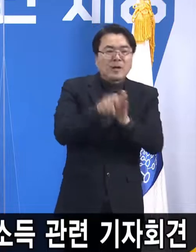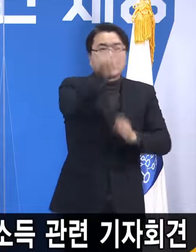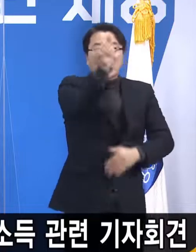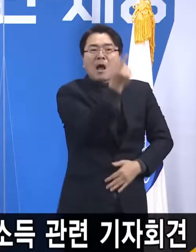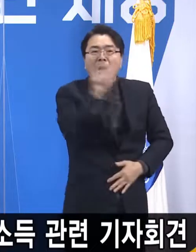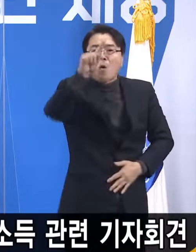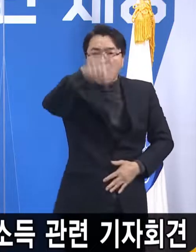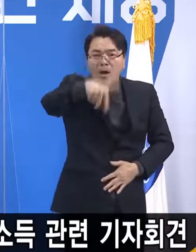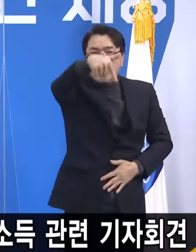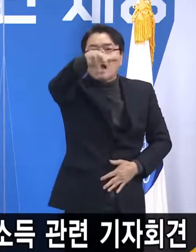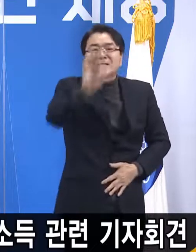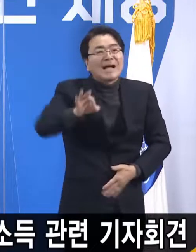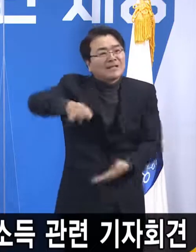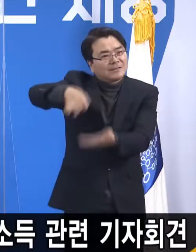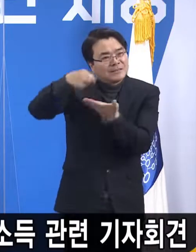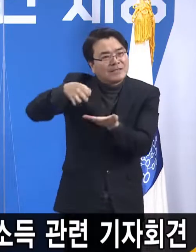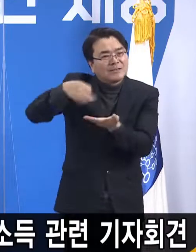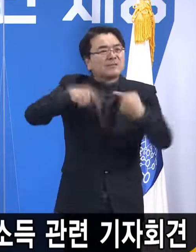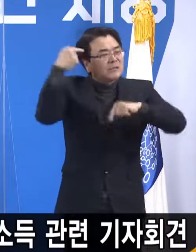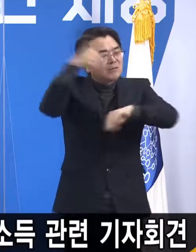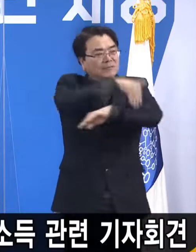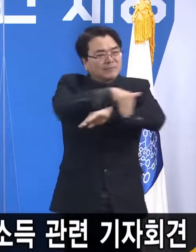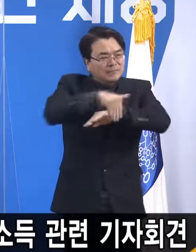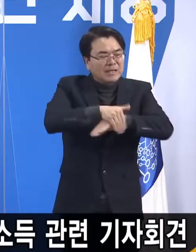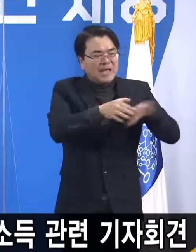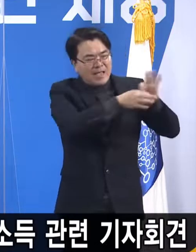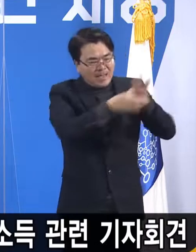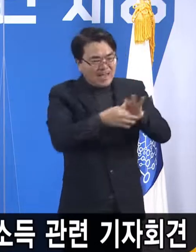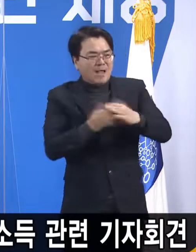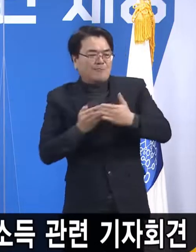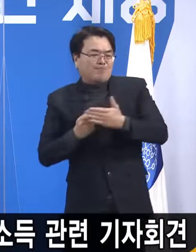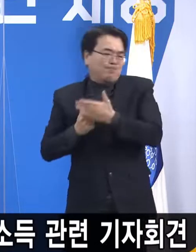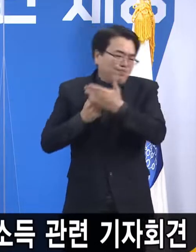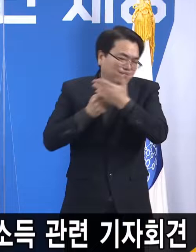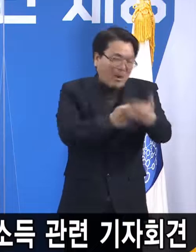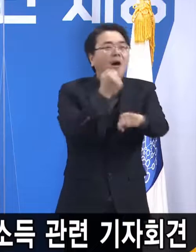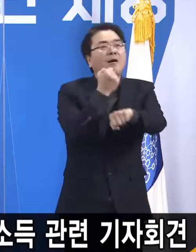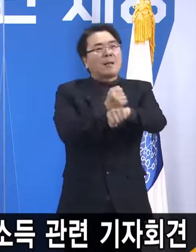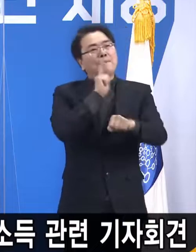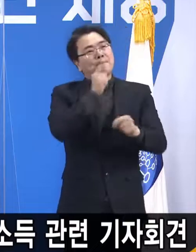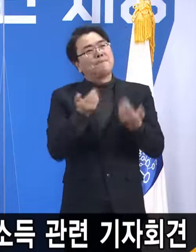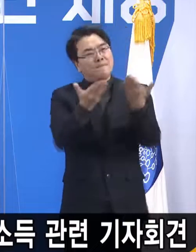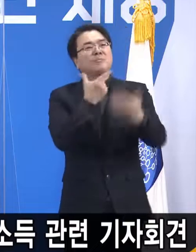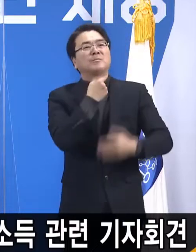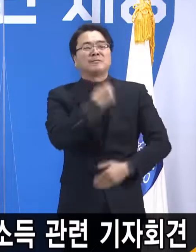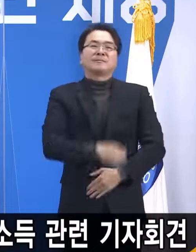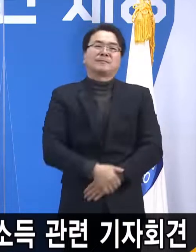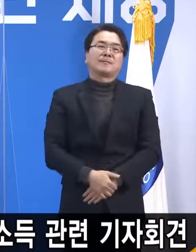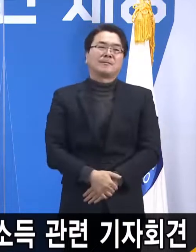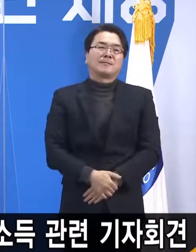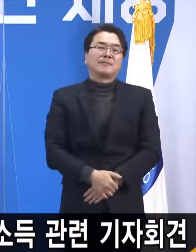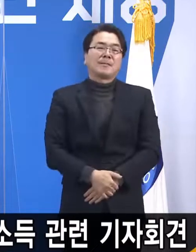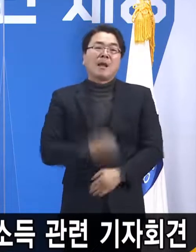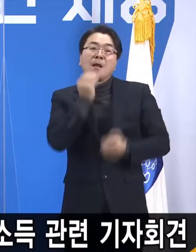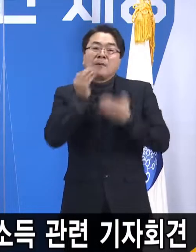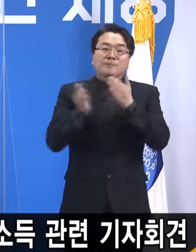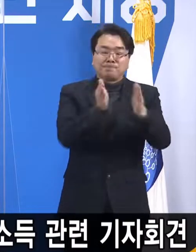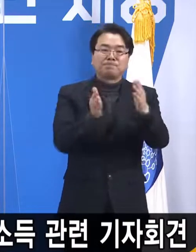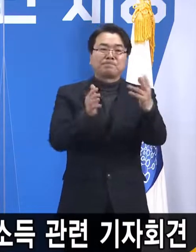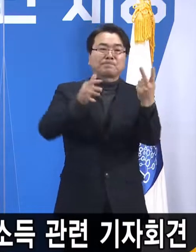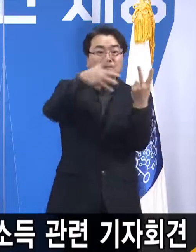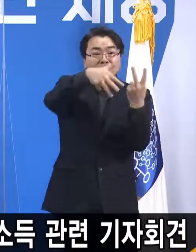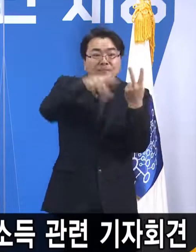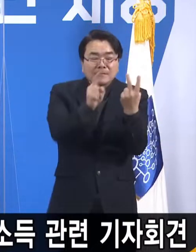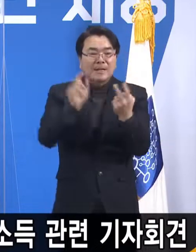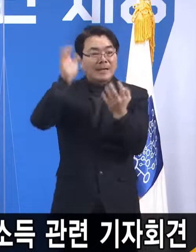재정 정책을 계속 진행해야 된다라는 말씀을 다시 한번 드립니다. 경기도의 2차 재난